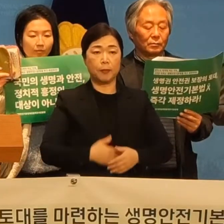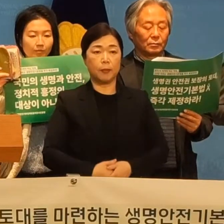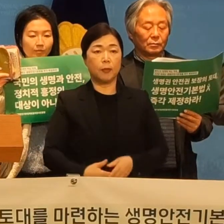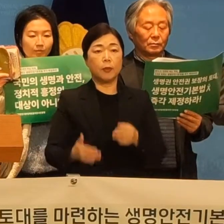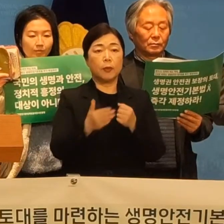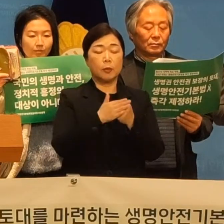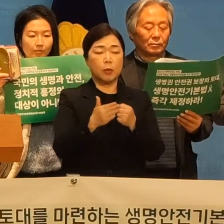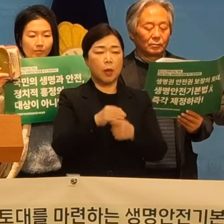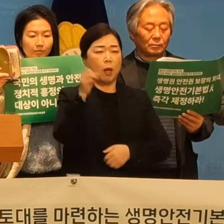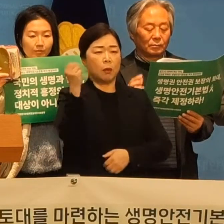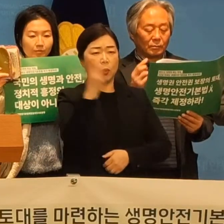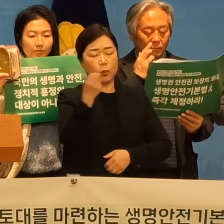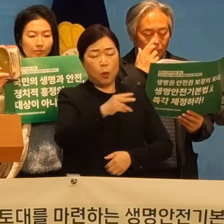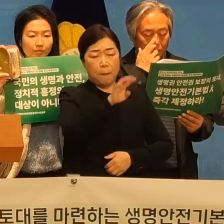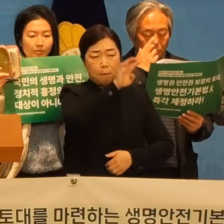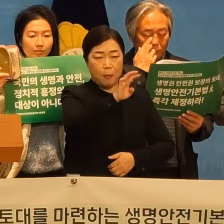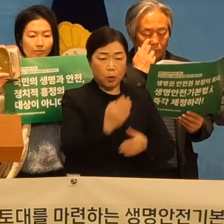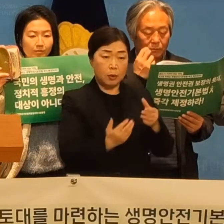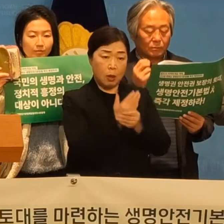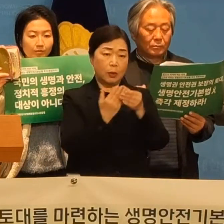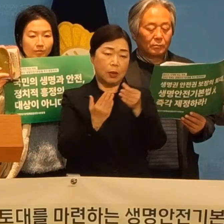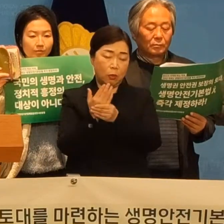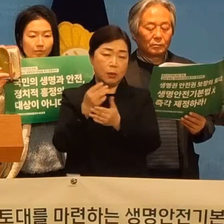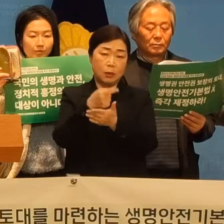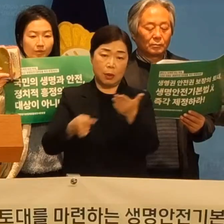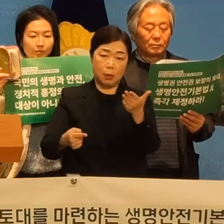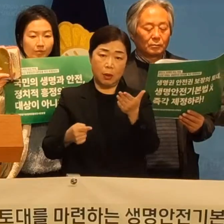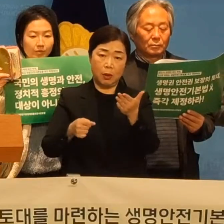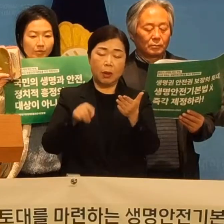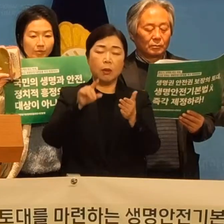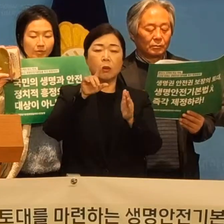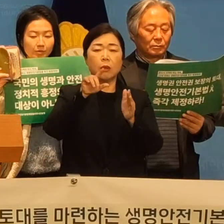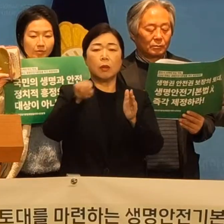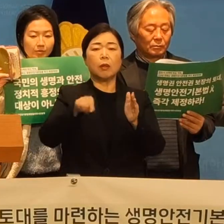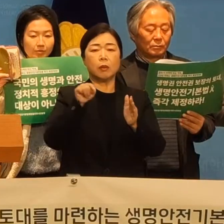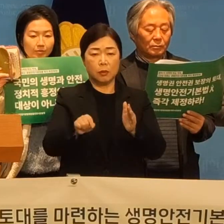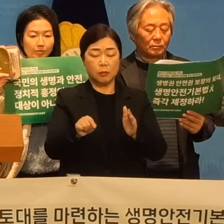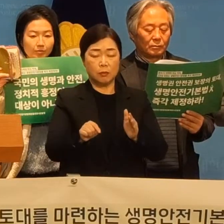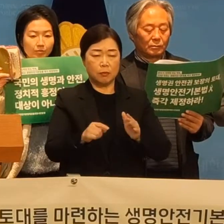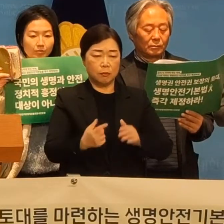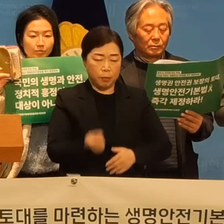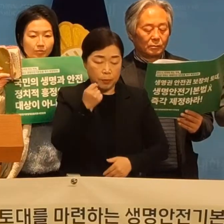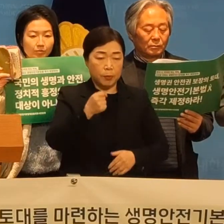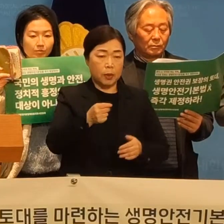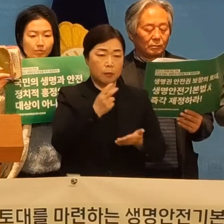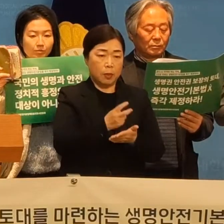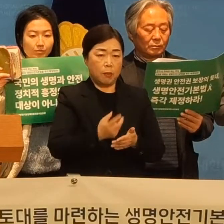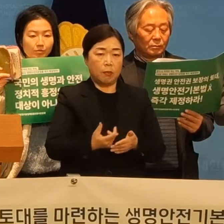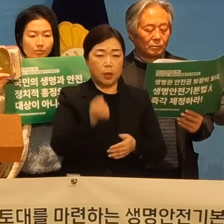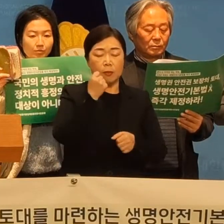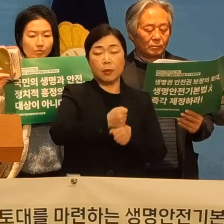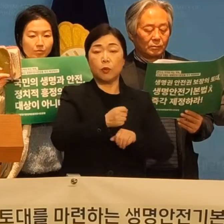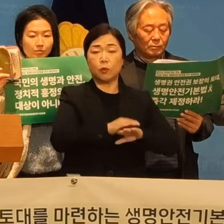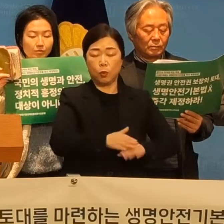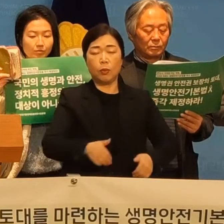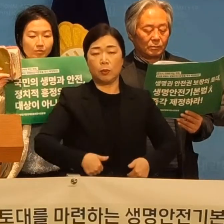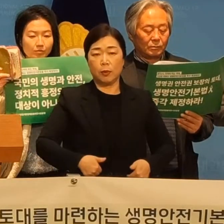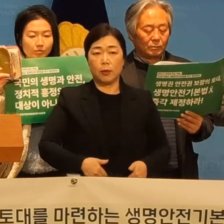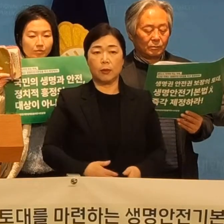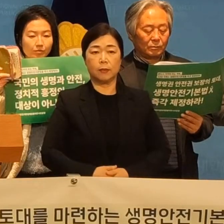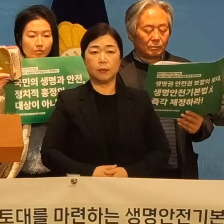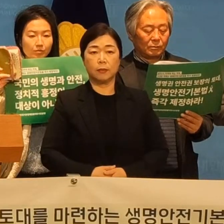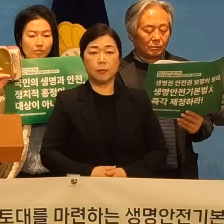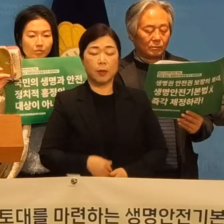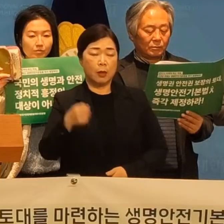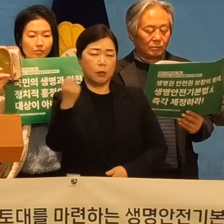때문에 반복되는 수많은 참사 앞에서 국회는 서둘러야만 합니다. 참사의 반복을 막고